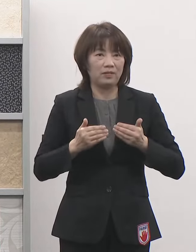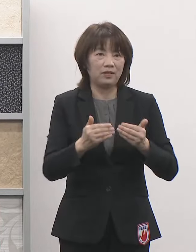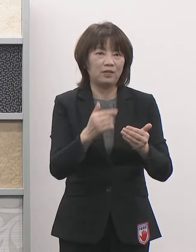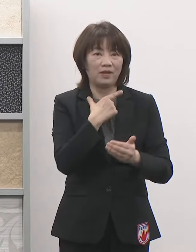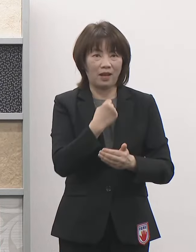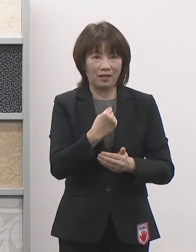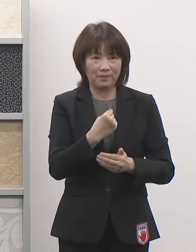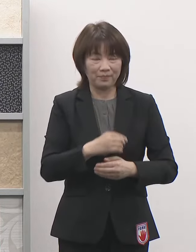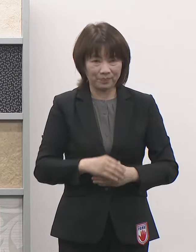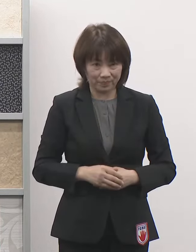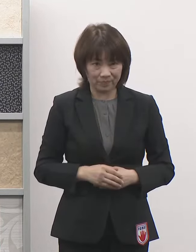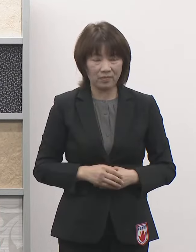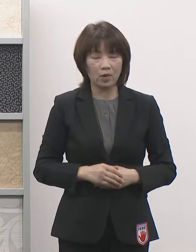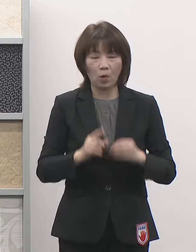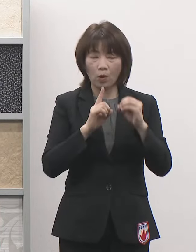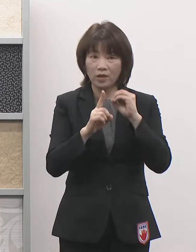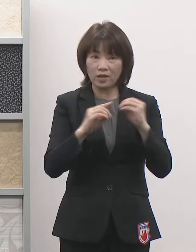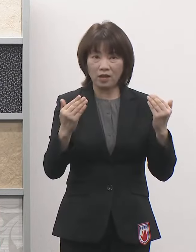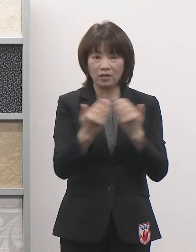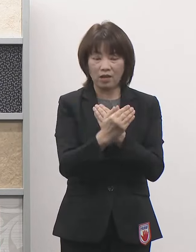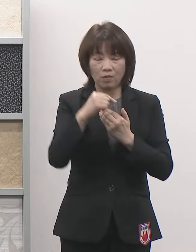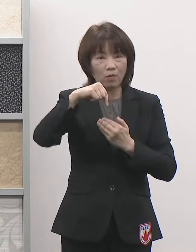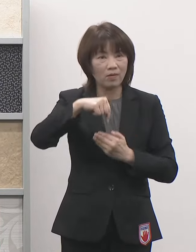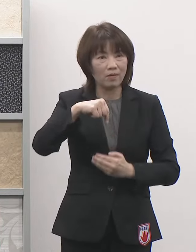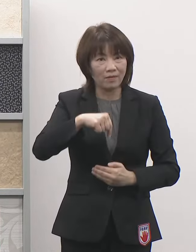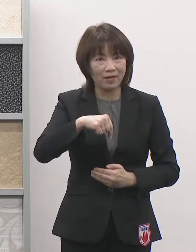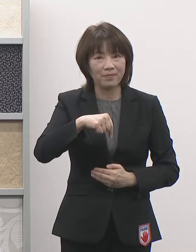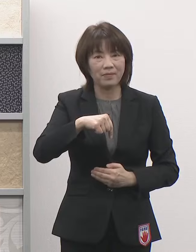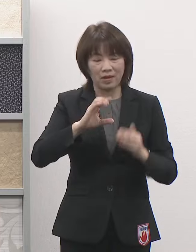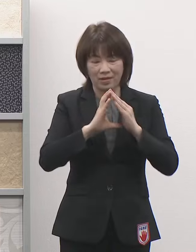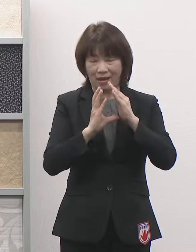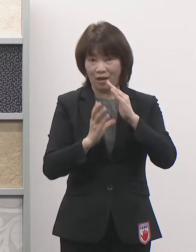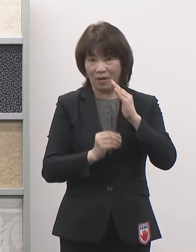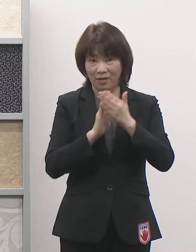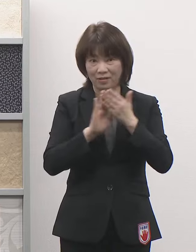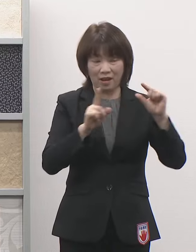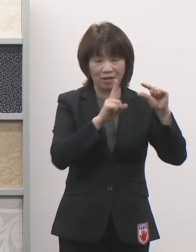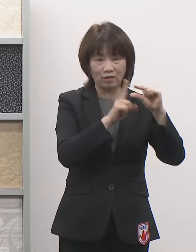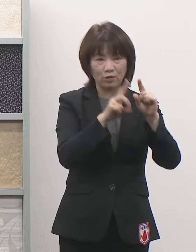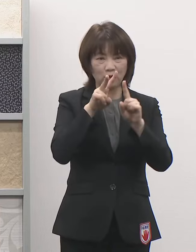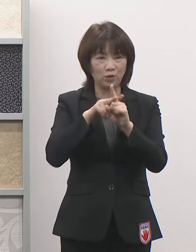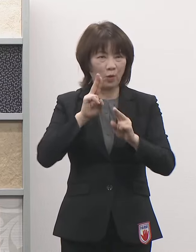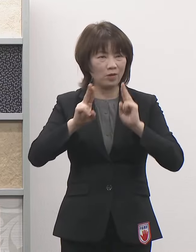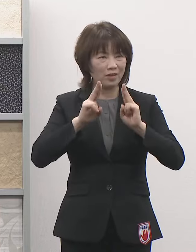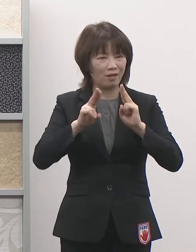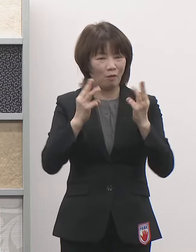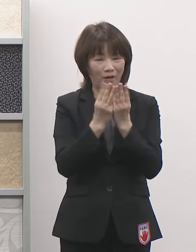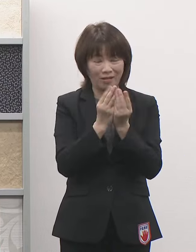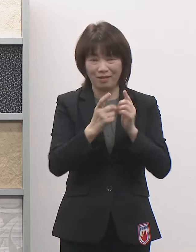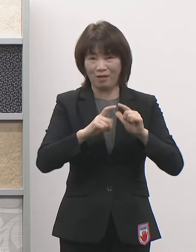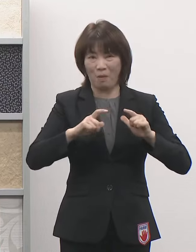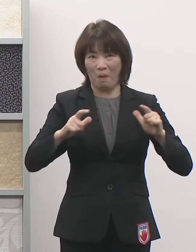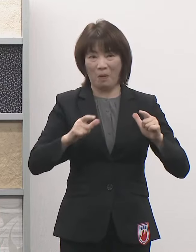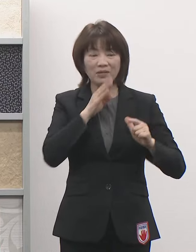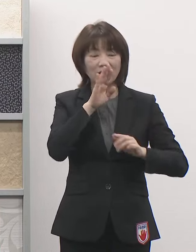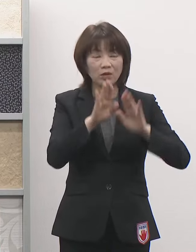この地域内発型の DX ですが、これは本県の中小企業は大半を占めるという本県の実情を踏まえま